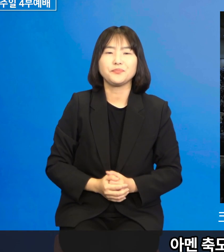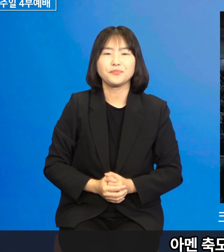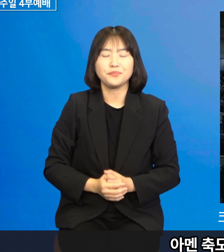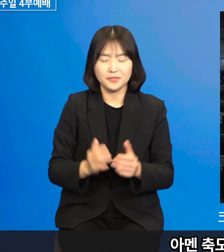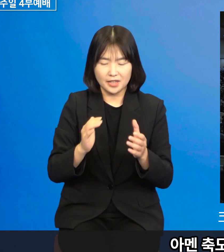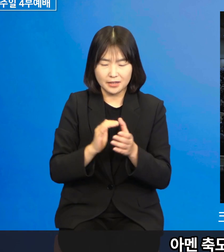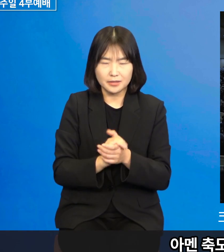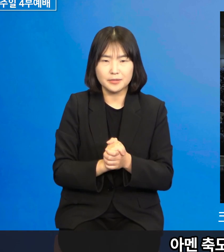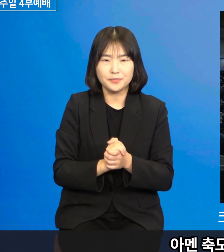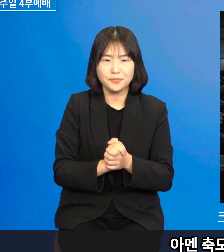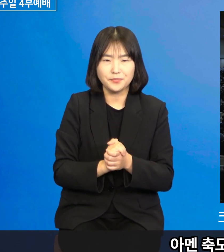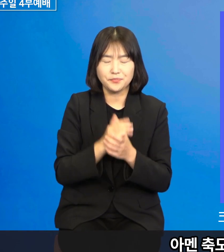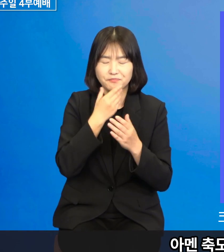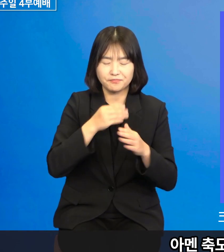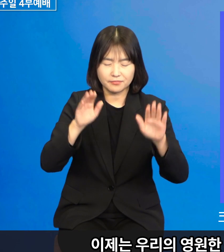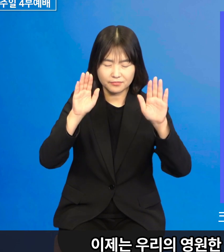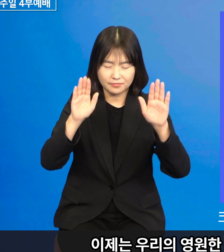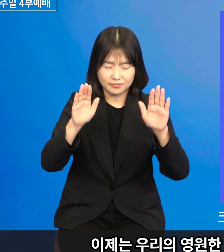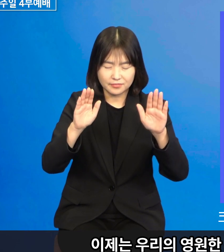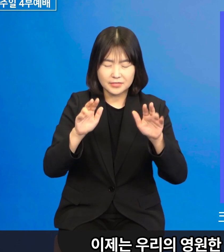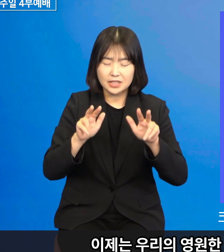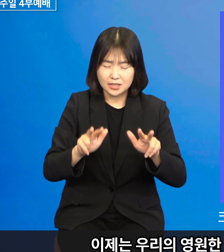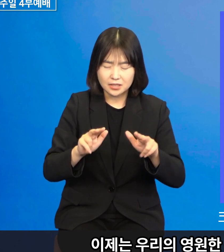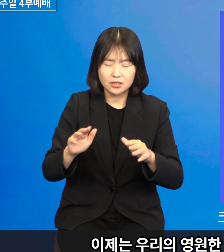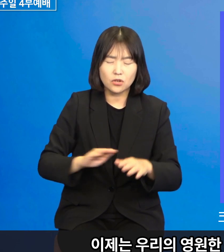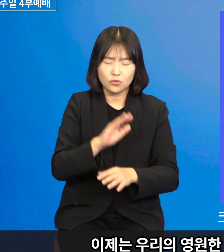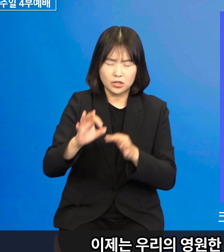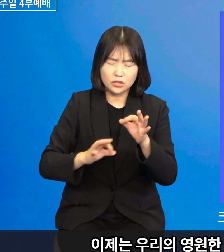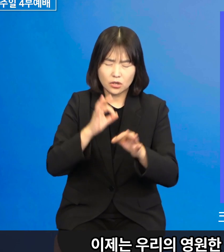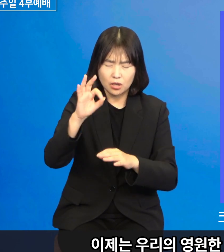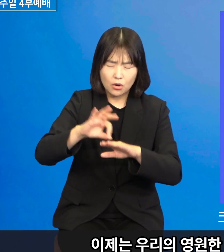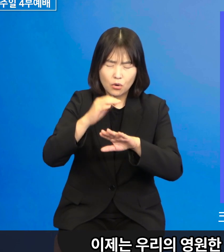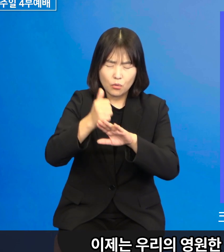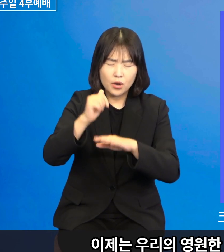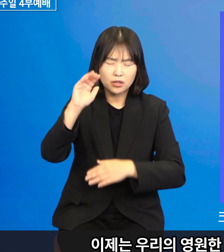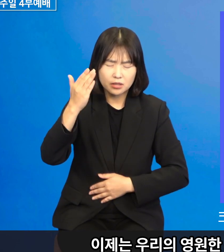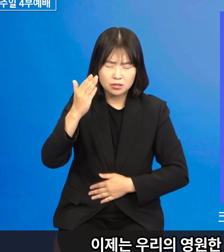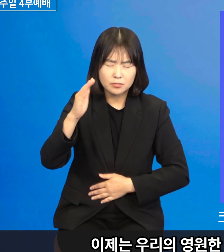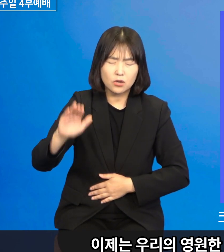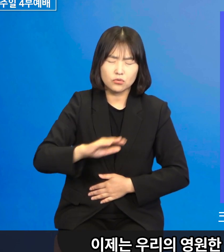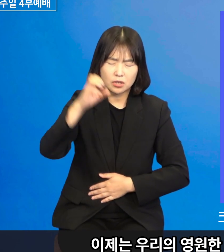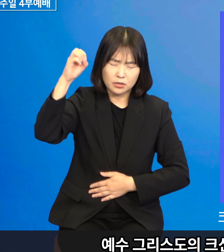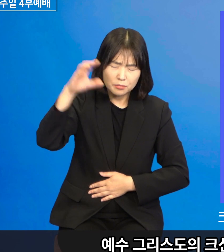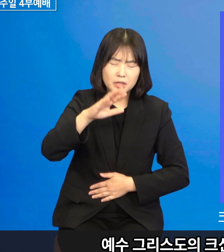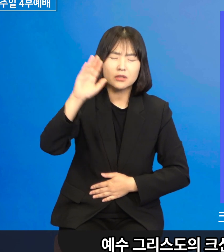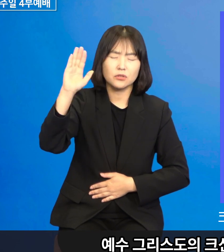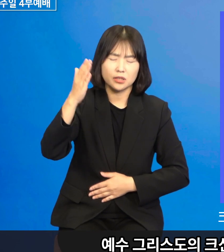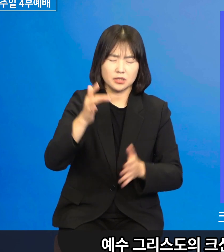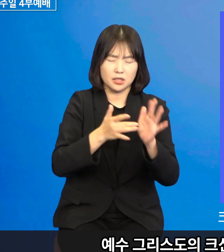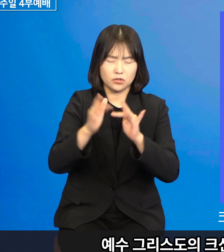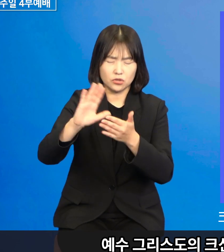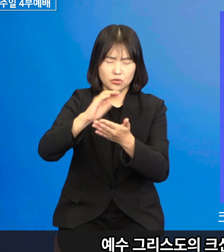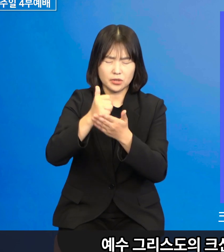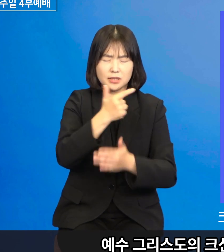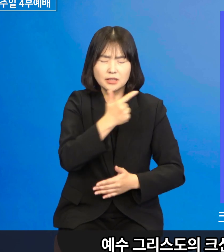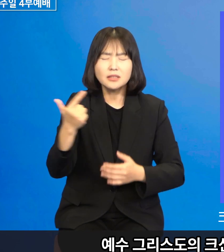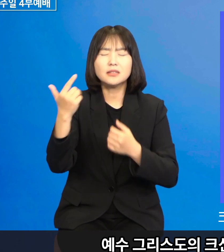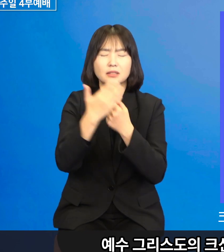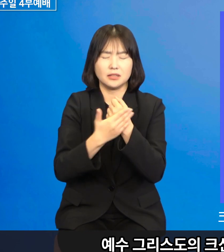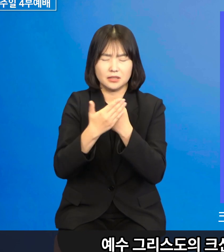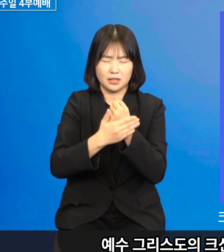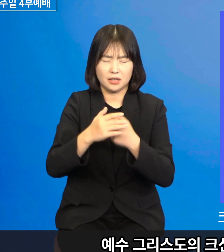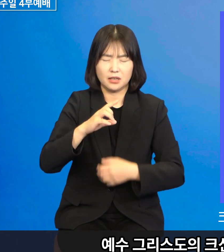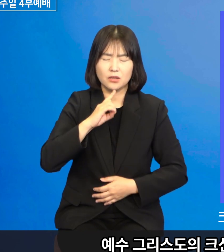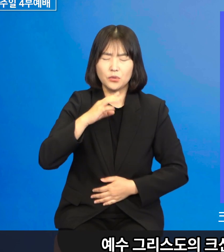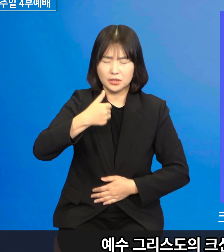아멘. 축도하겠습니다. 이제는 우리의 영원한 왕 되시며 우리의 빛 되신 예수 그리스도의 크신 은혜와